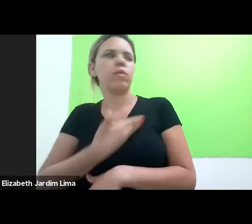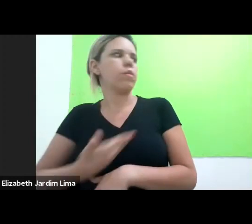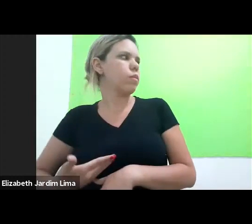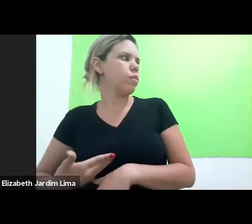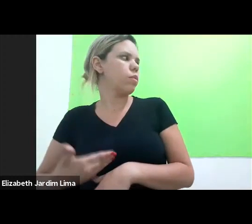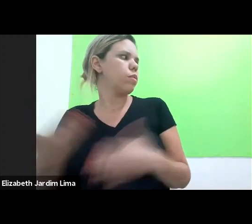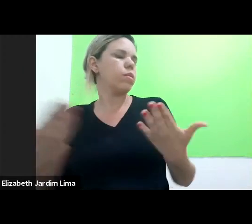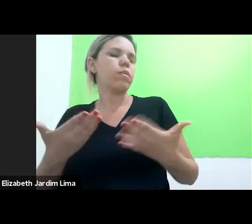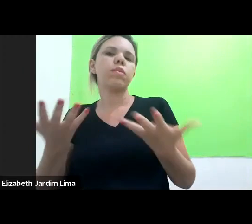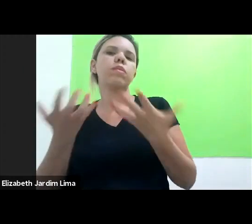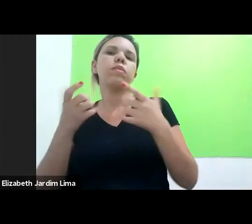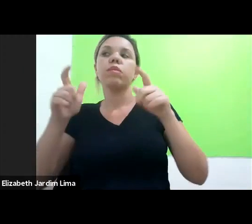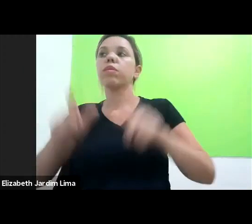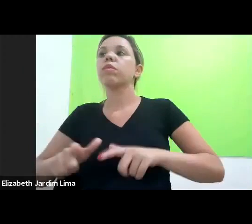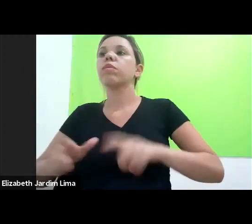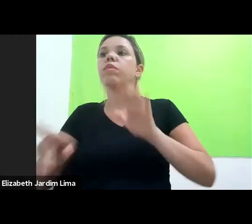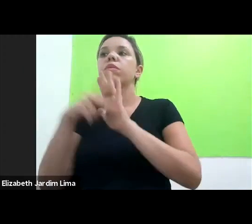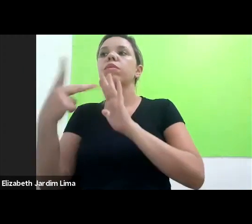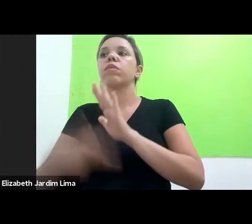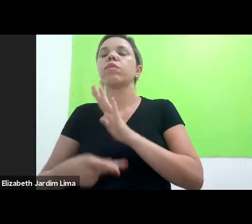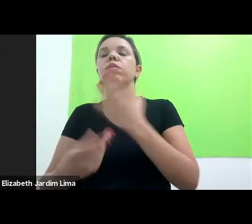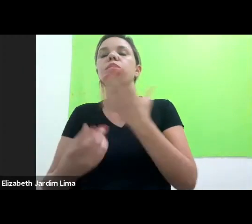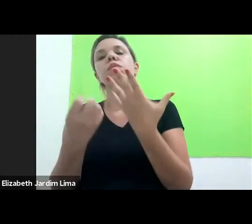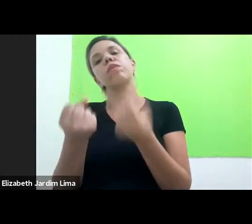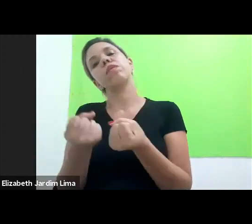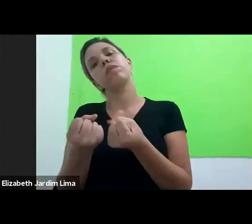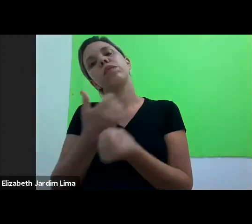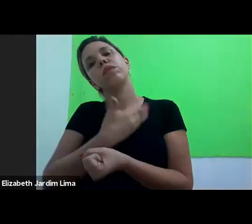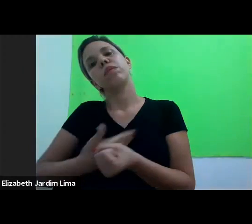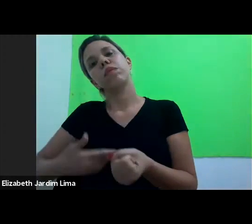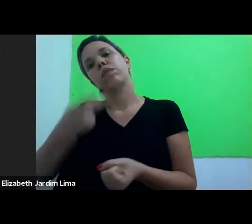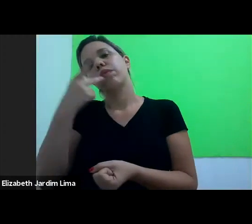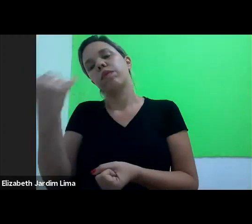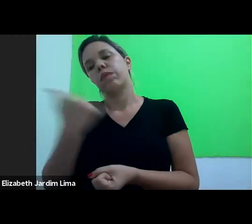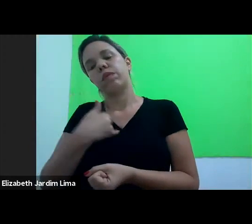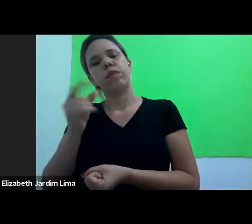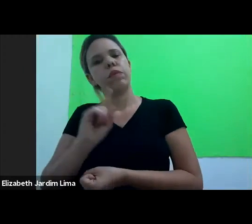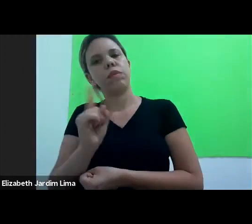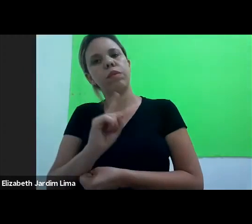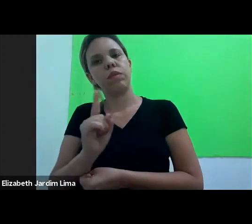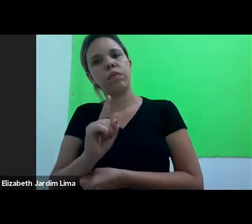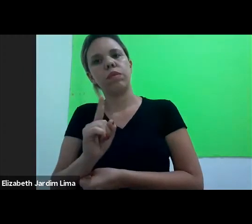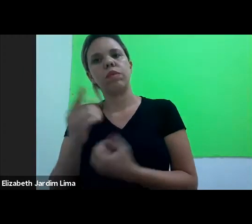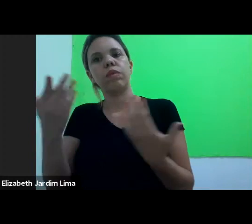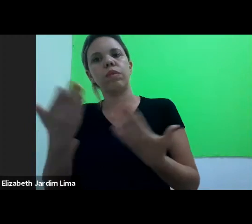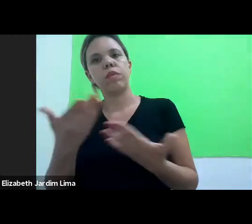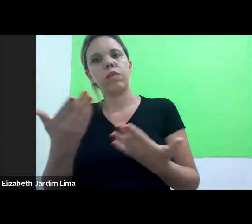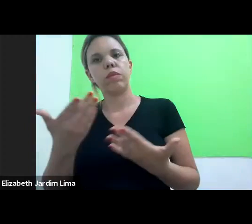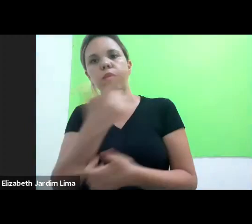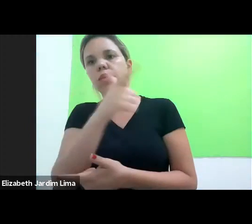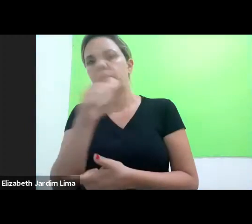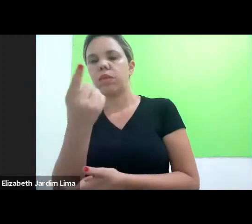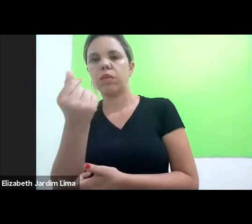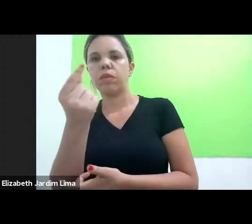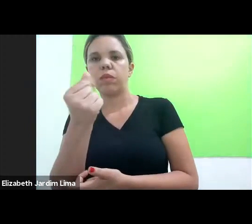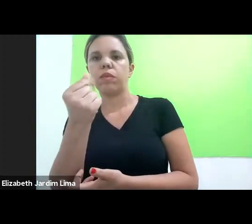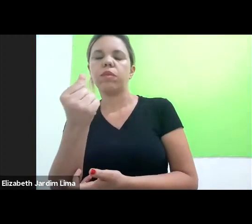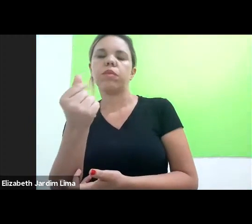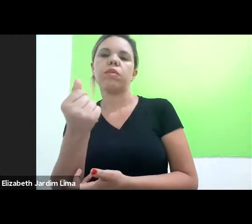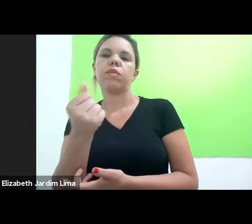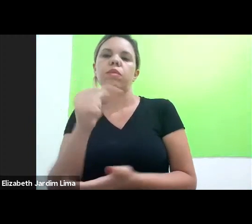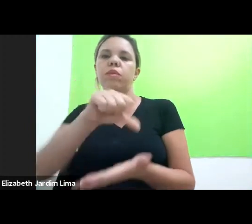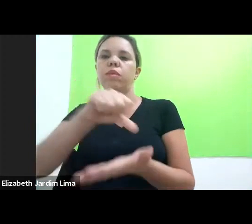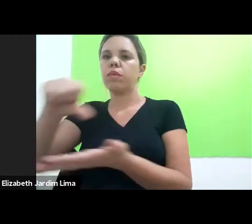nossos territórios titulados, né? E o governo vira para a gente e fala, não, agora a gente não tem dinheiro para titular territórios